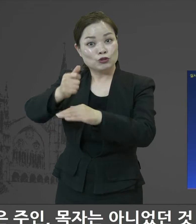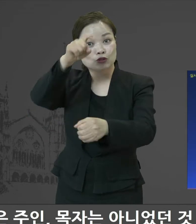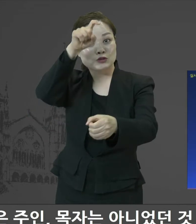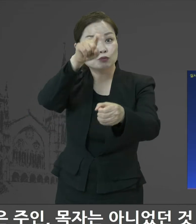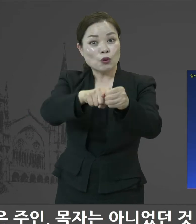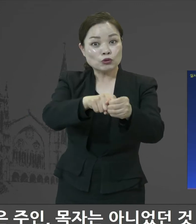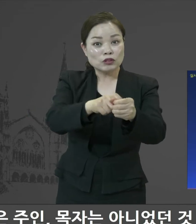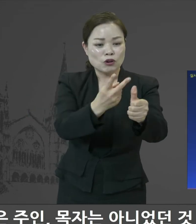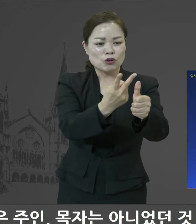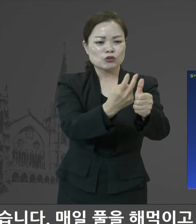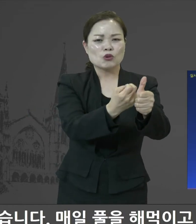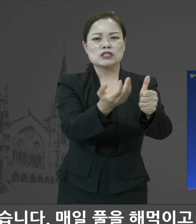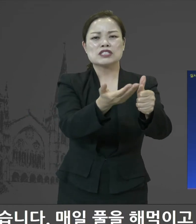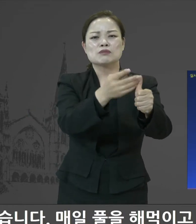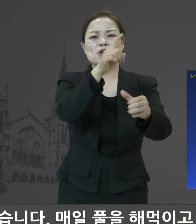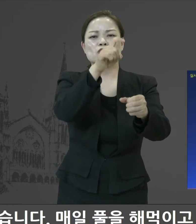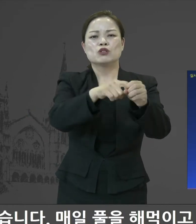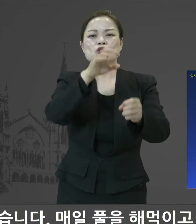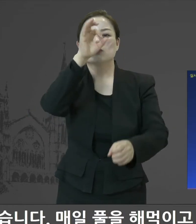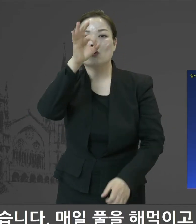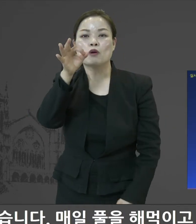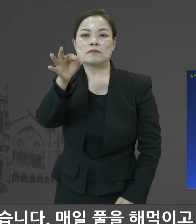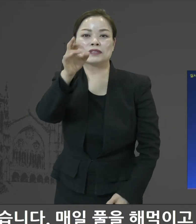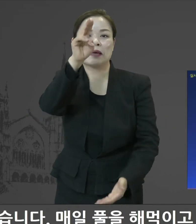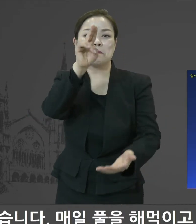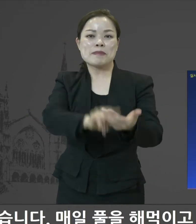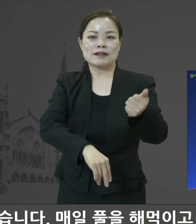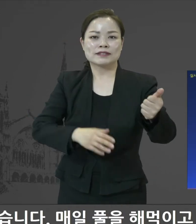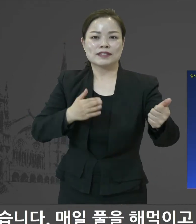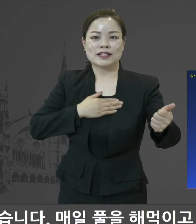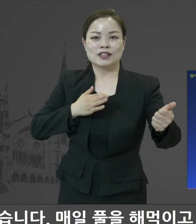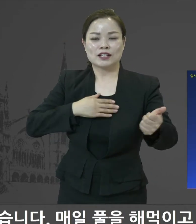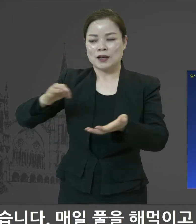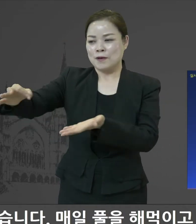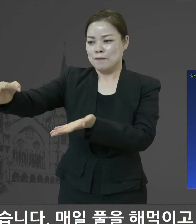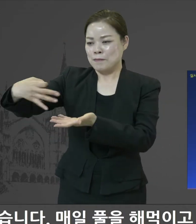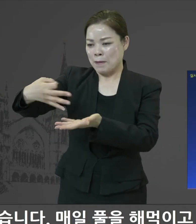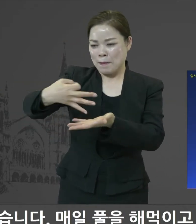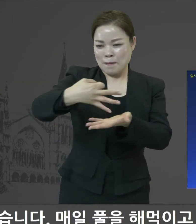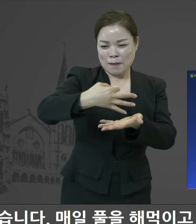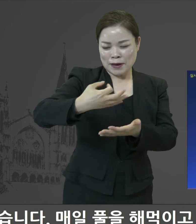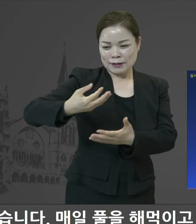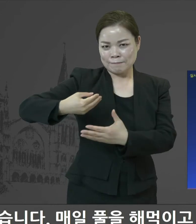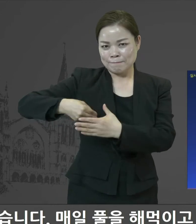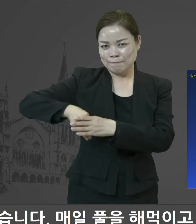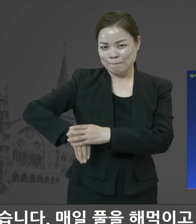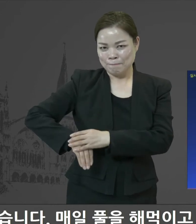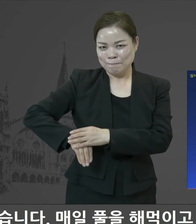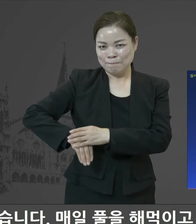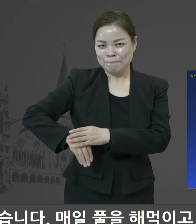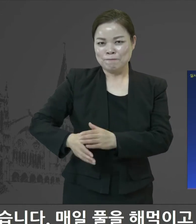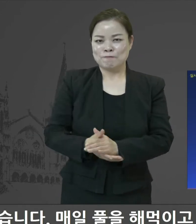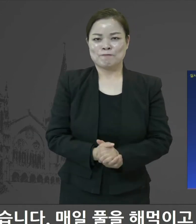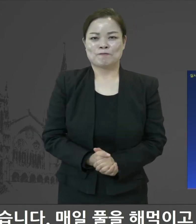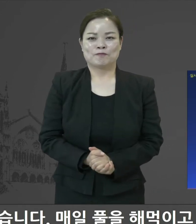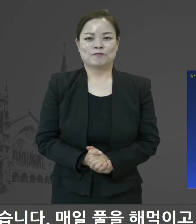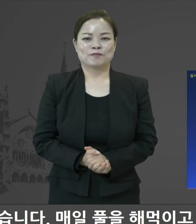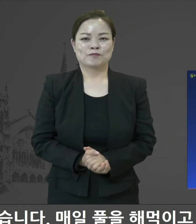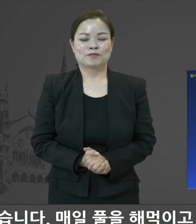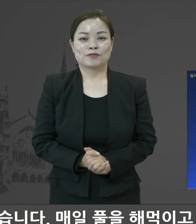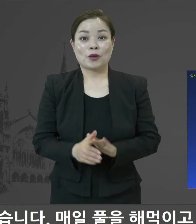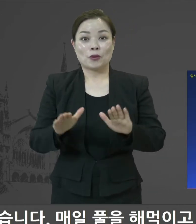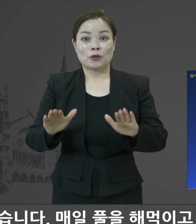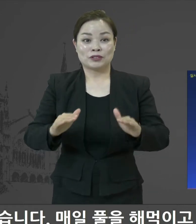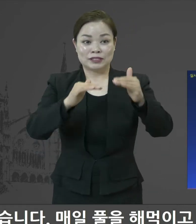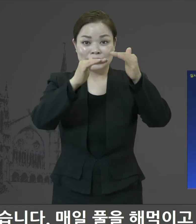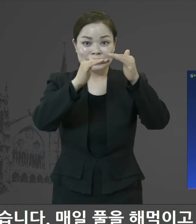키우는 목적은 좋은 값에 팔아서 저의 주머니에 이윤을 남기는 것이었습니다. 오늘